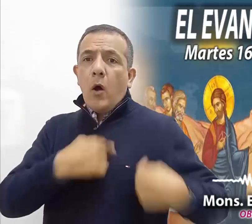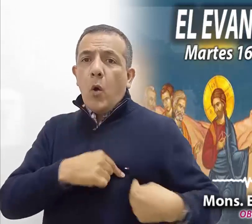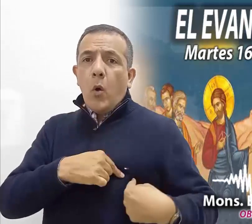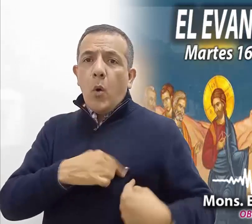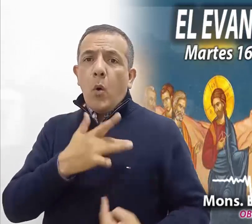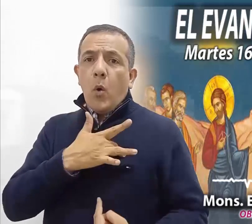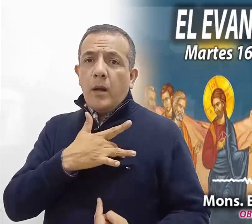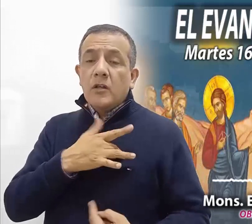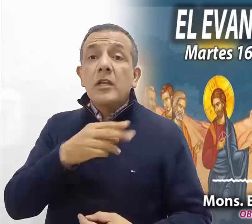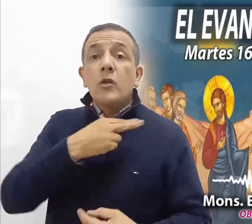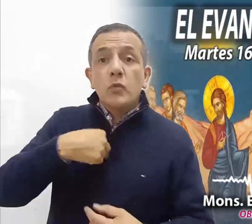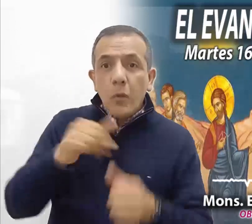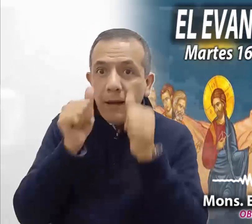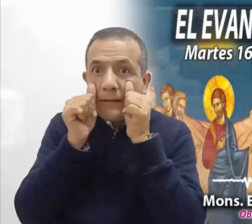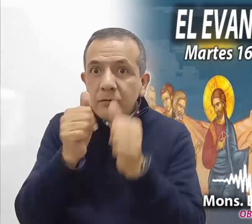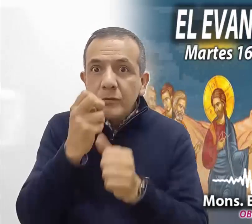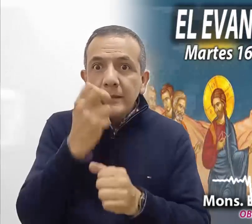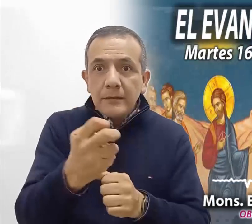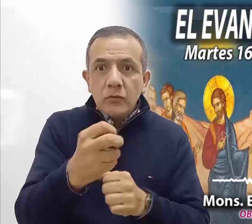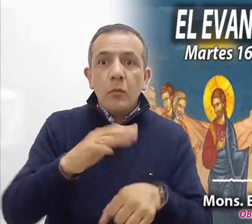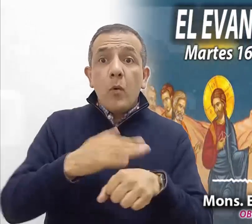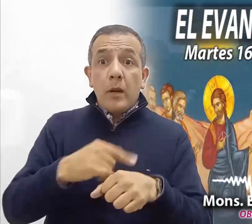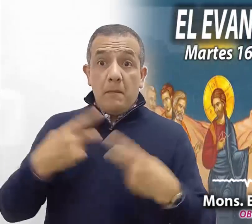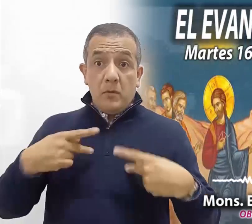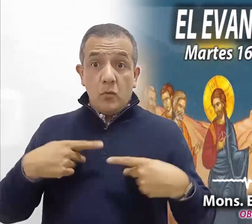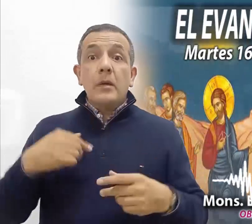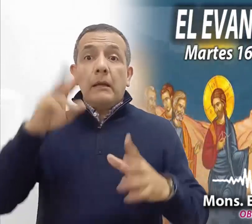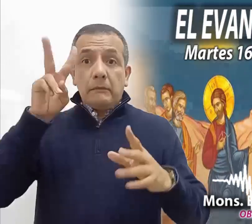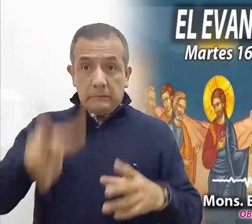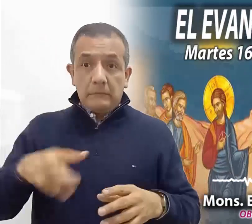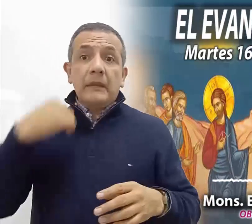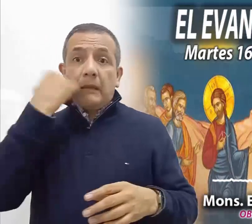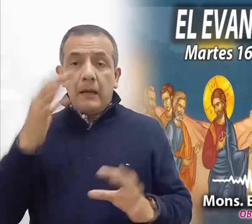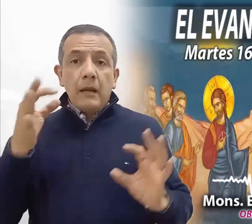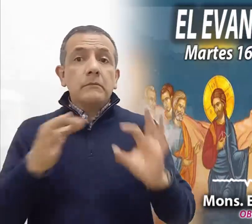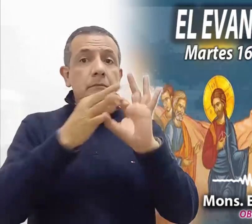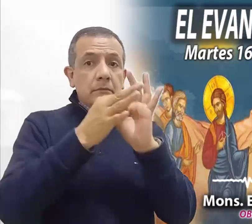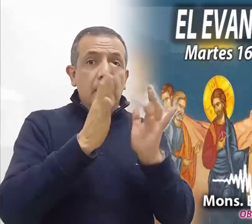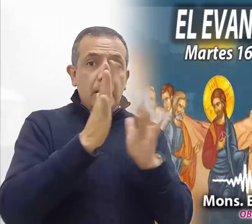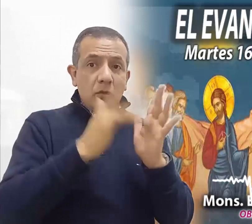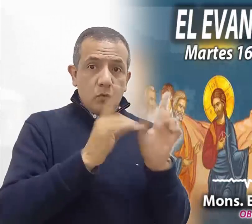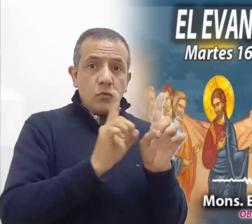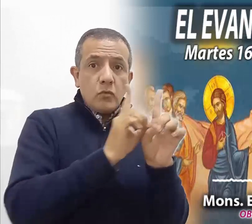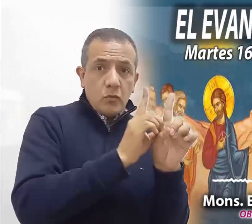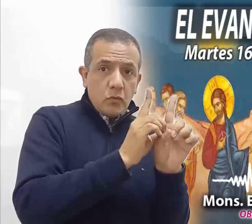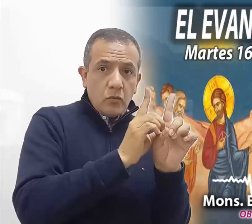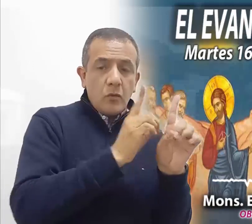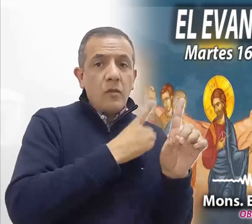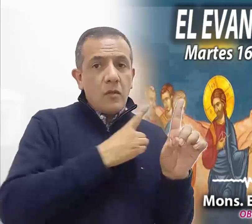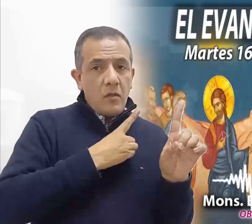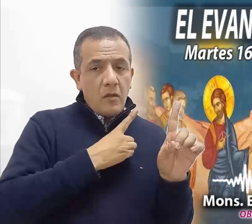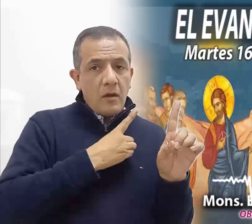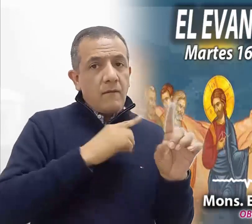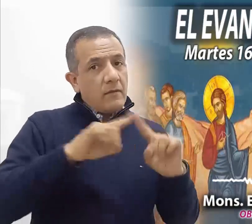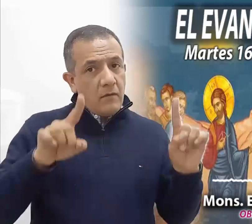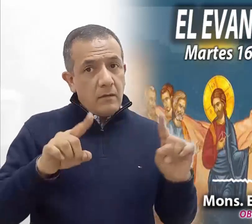este grave peligro para quienes se deciden a seguir a Jesús. Los mismos apóstoles parecería